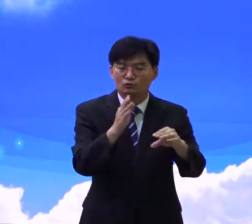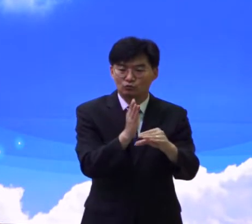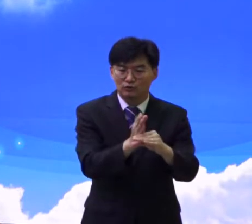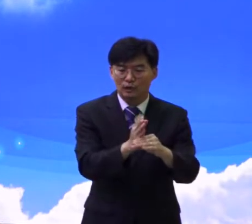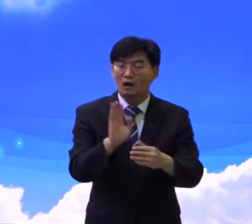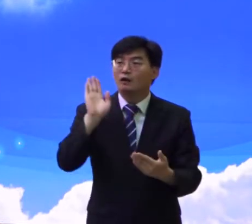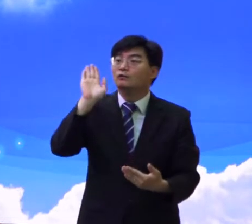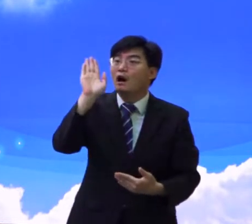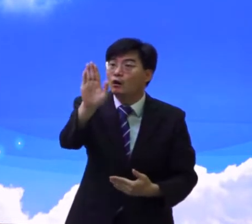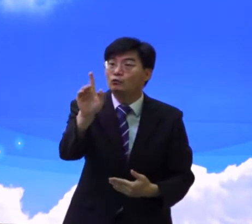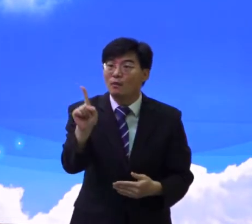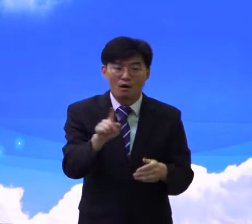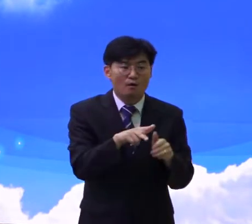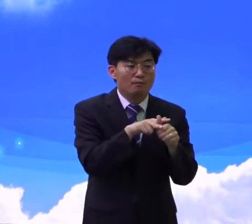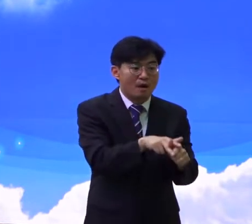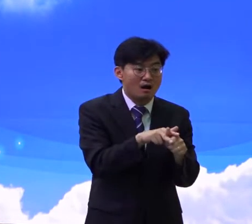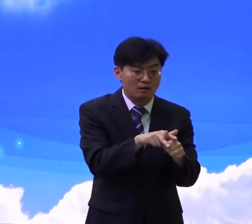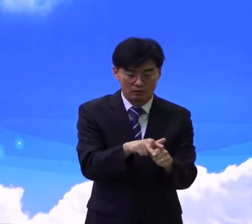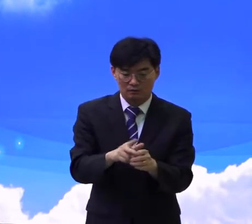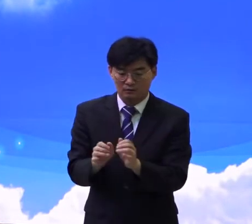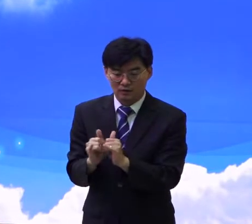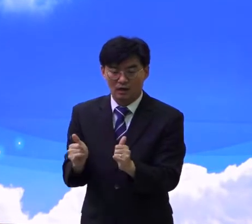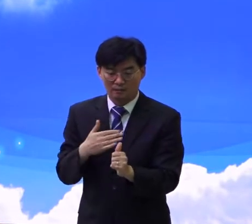라고 말씀하신 것이죠.